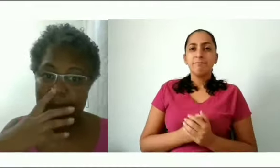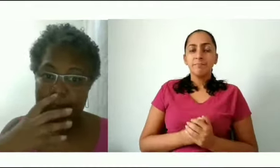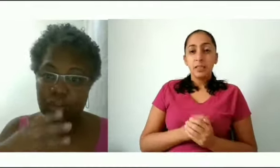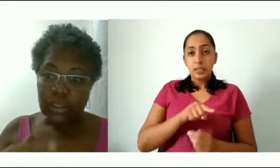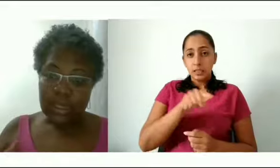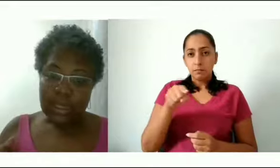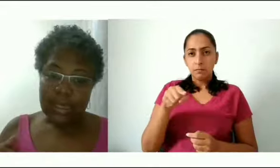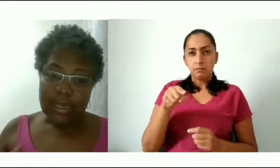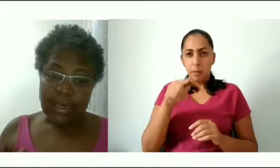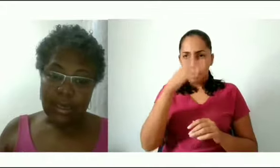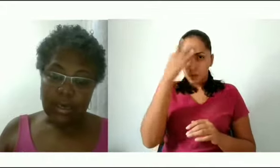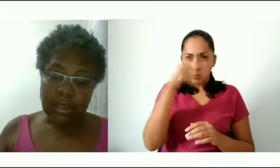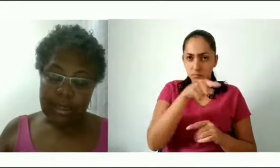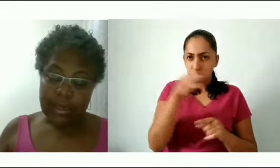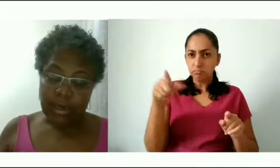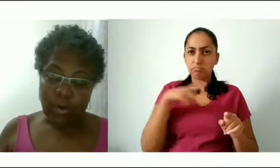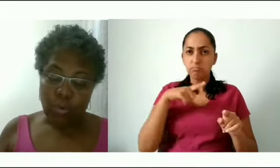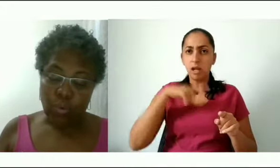uma idade,